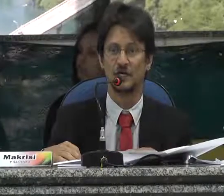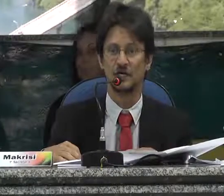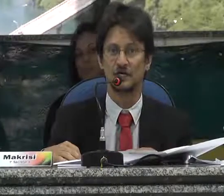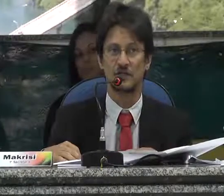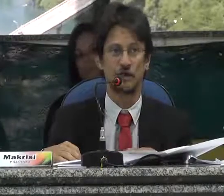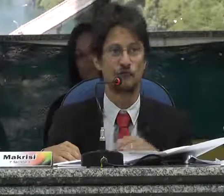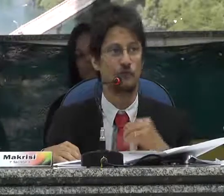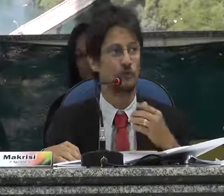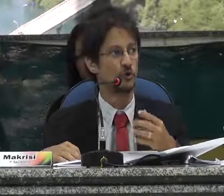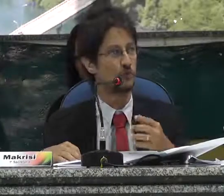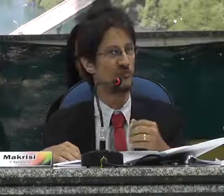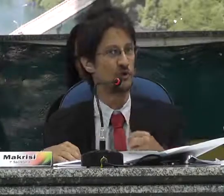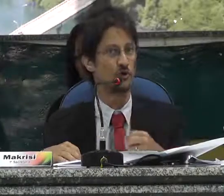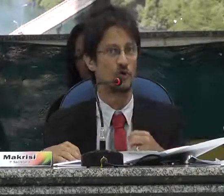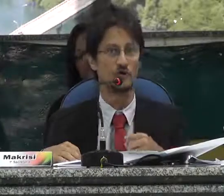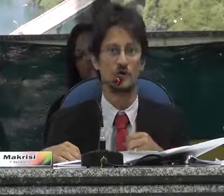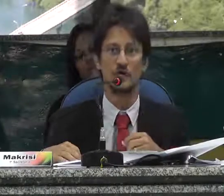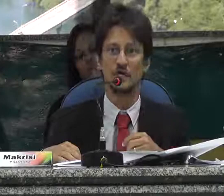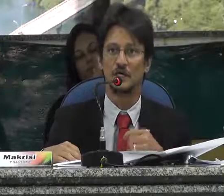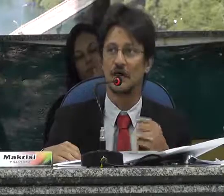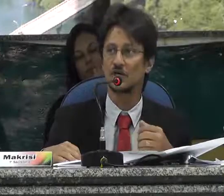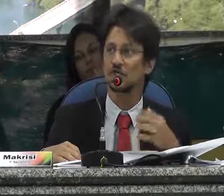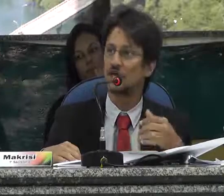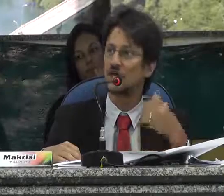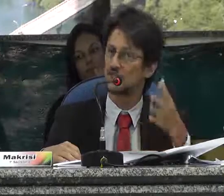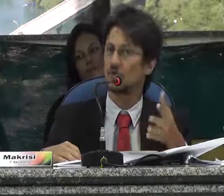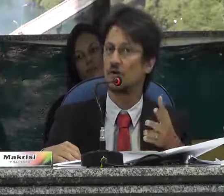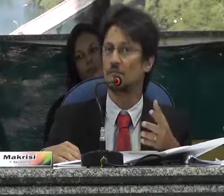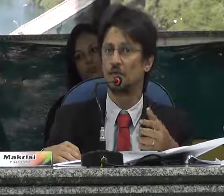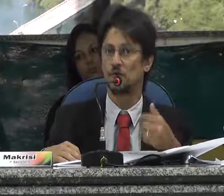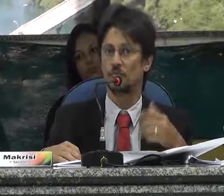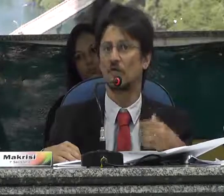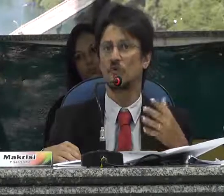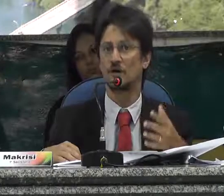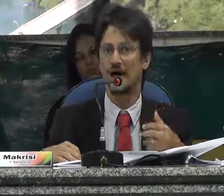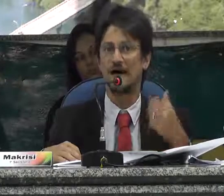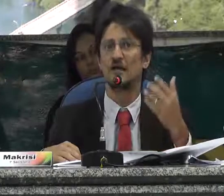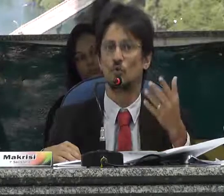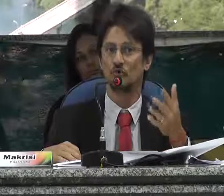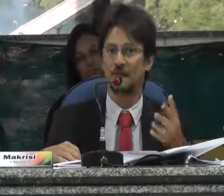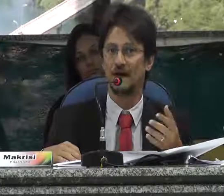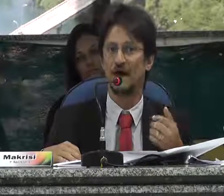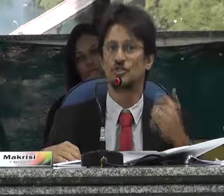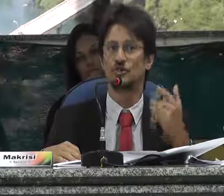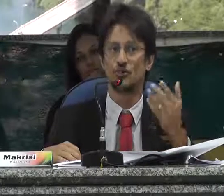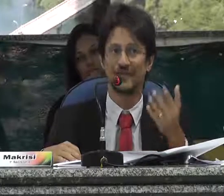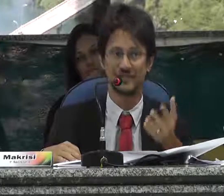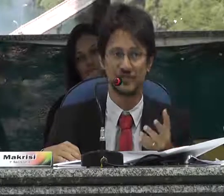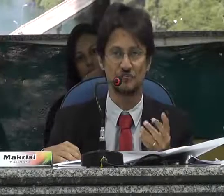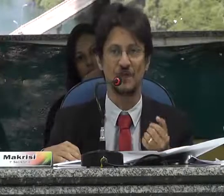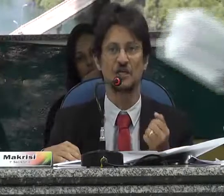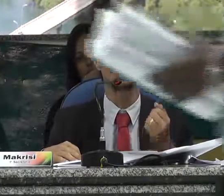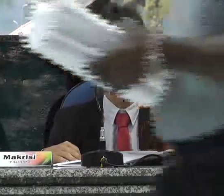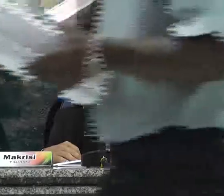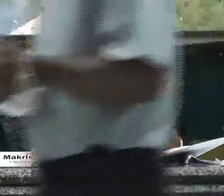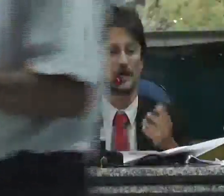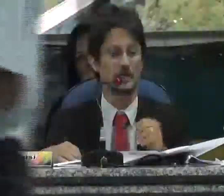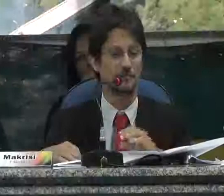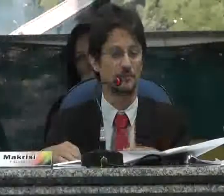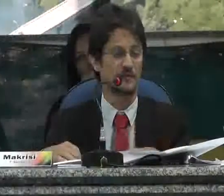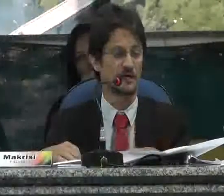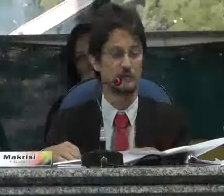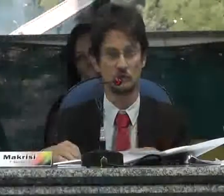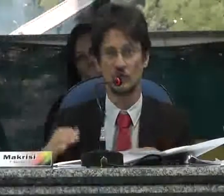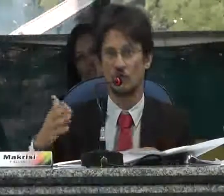debate. Então, foi muito proveitoso e acho que este é o caminho: provocar o debate, o entendimento, para